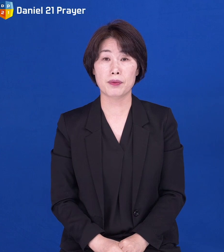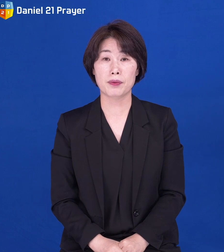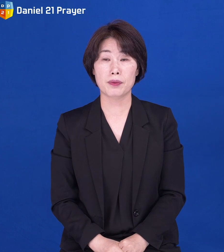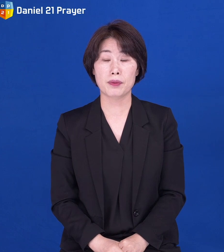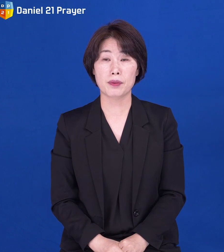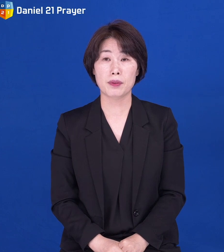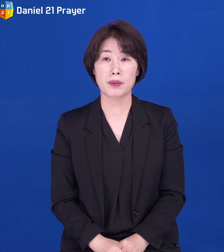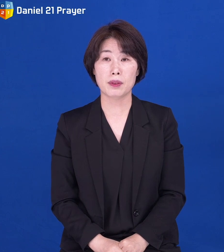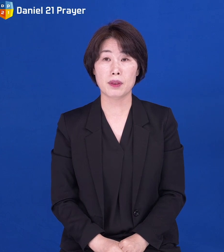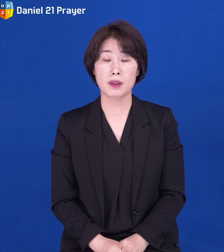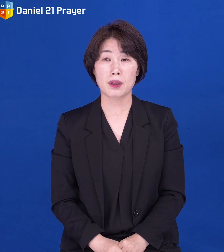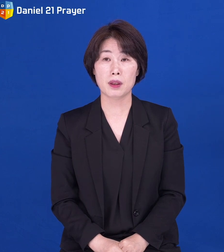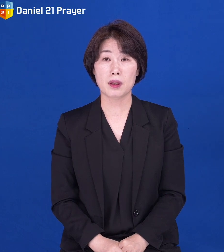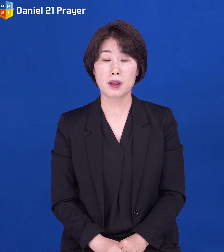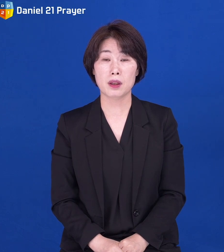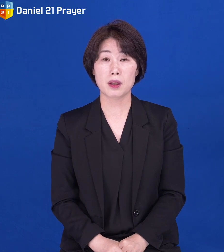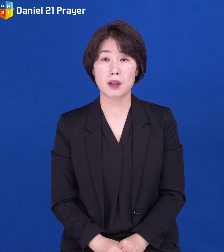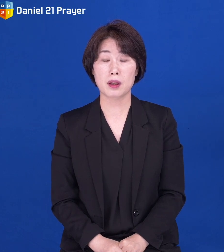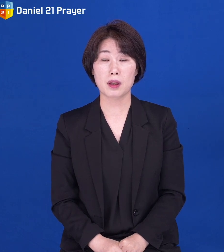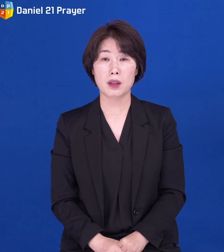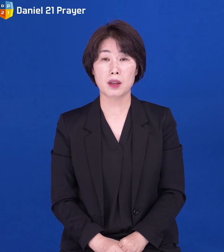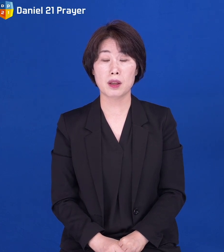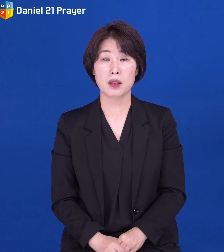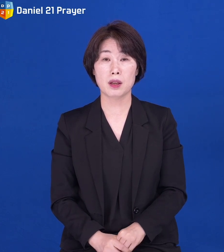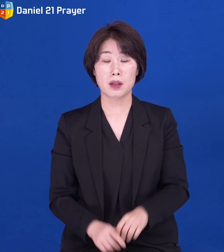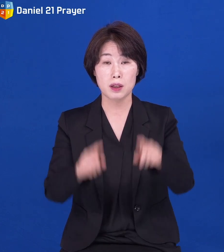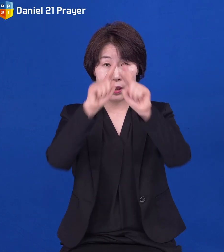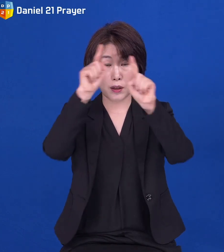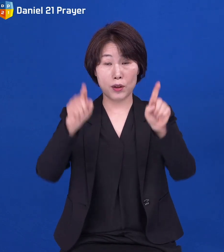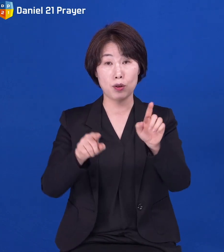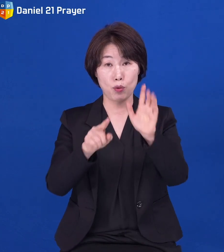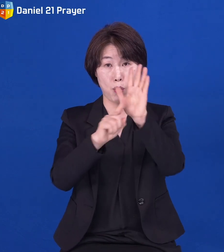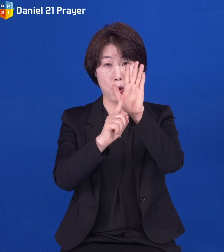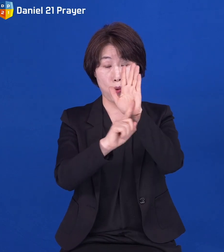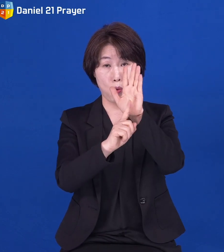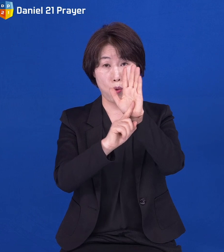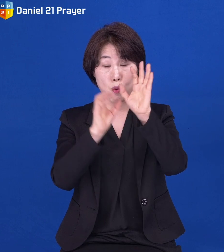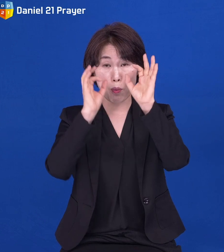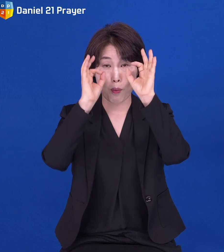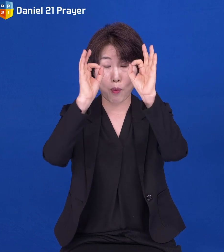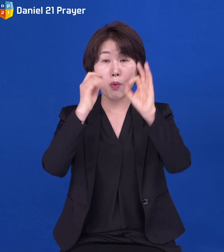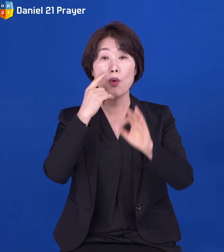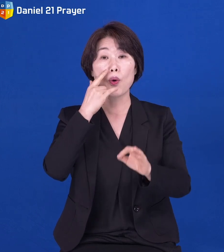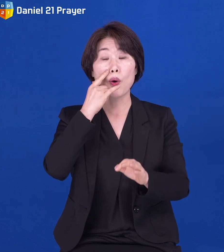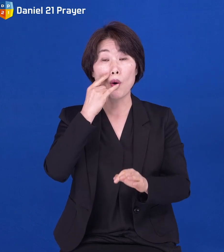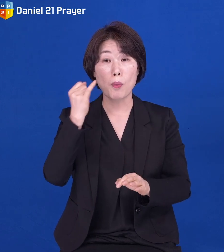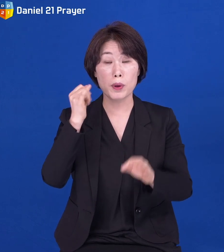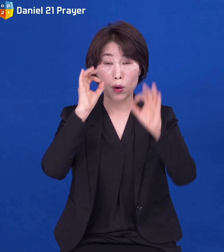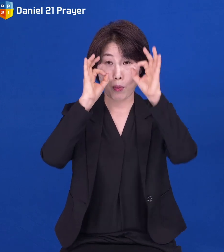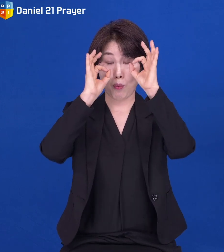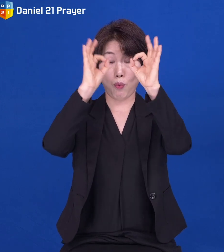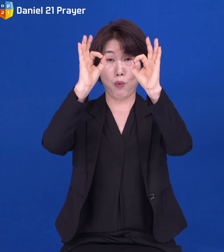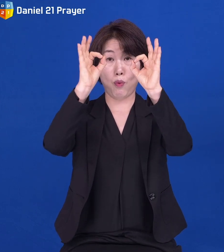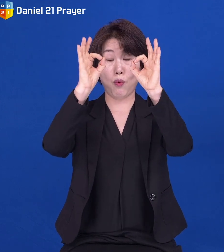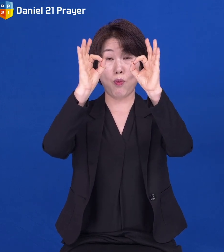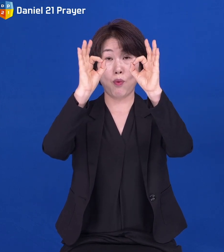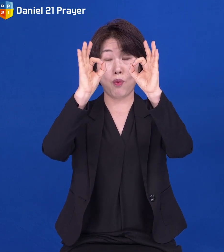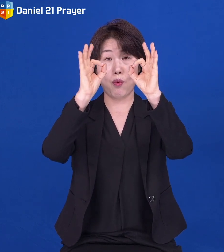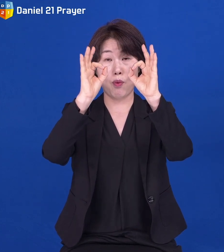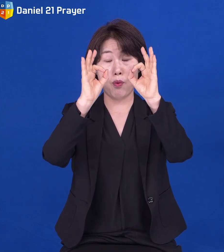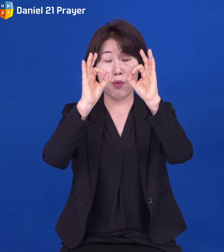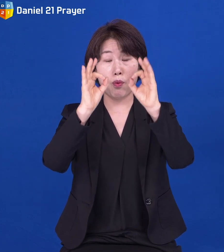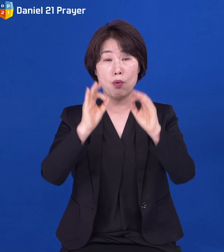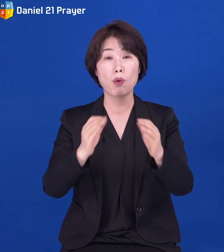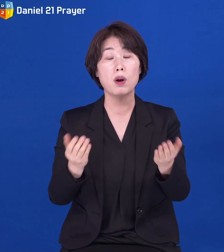건데, 이 플랜카드가 딱 매매 플랜카드가 딱 붙여 있어가지고 어머니가 딱 그곳을 바라보고 설거지를